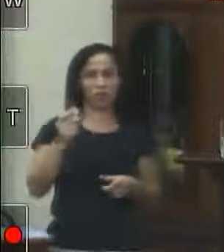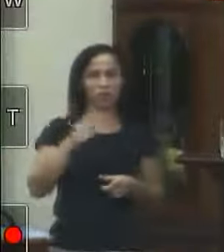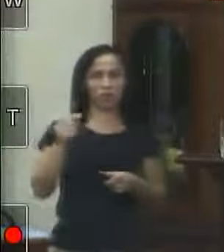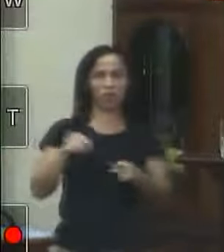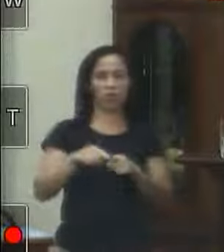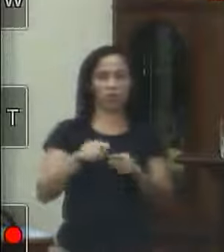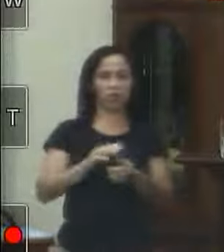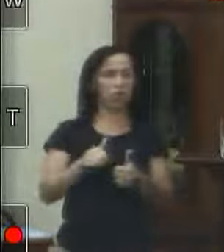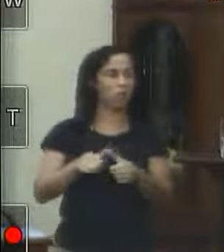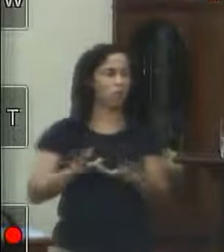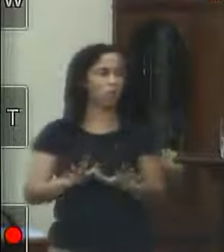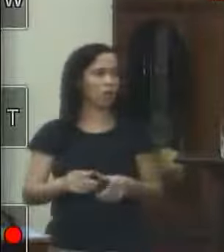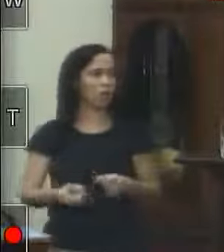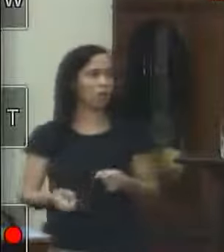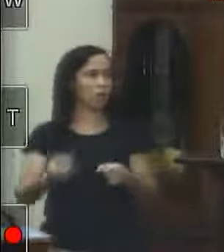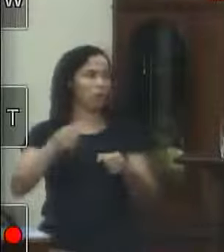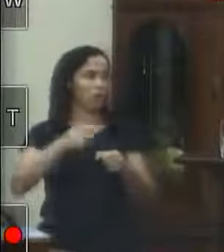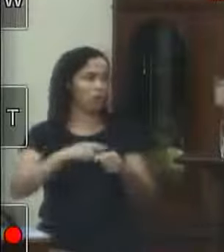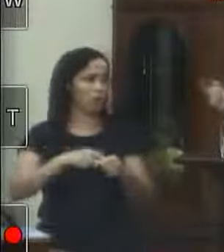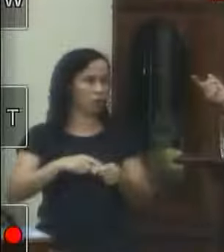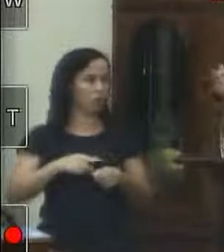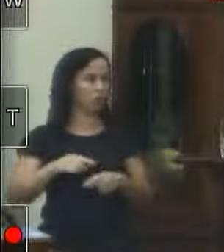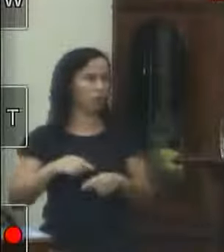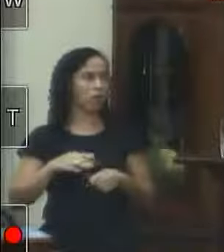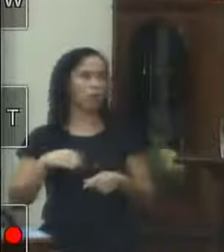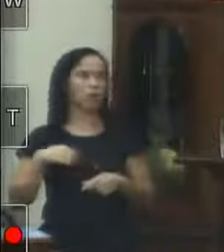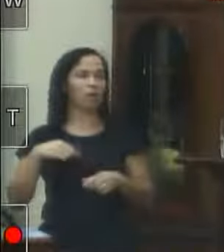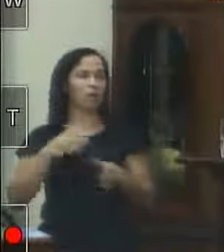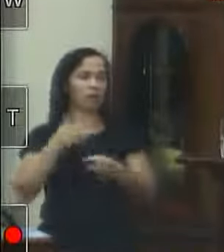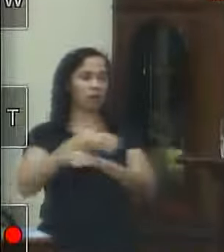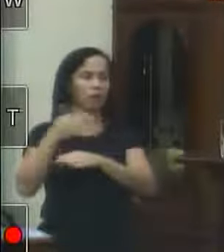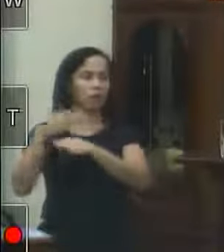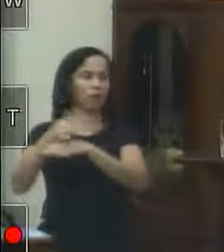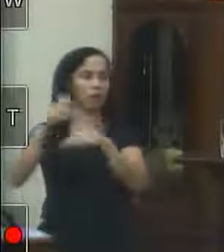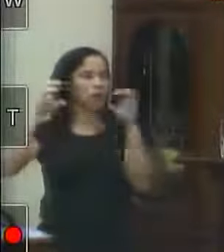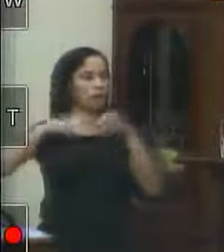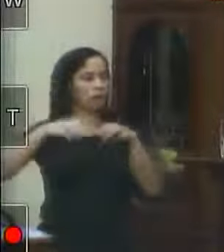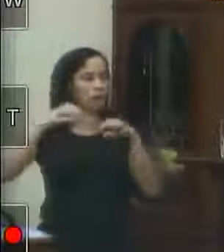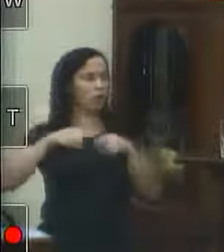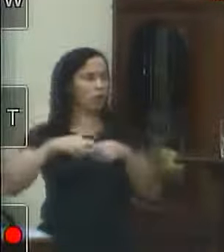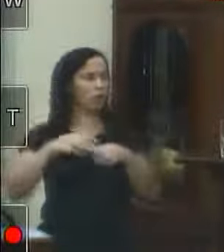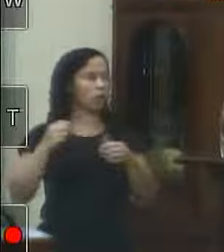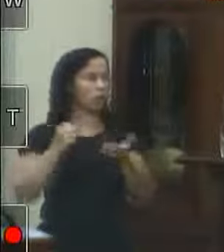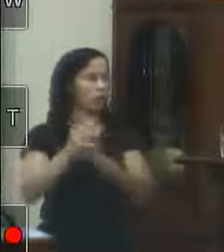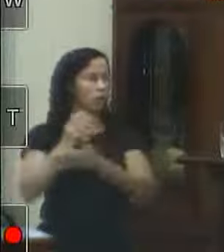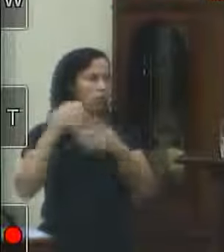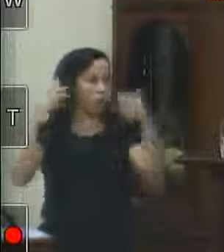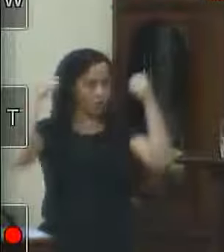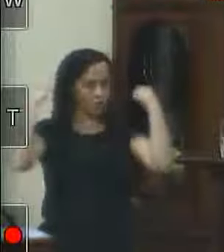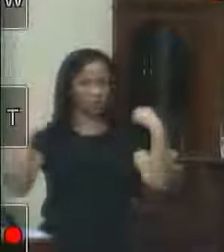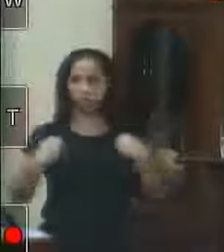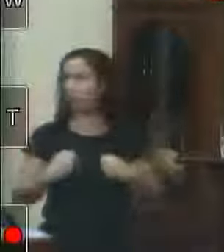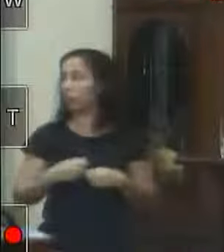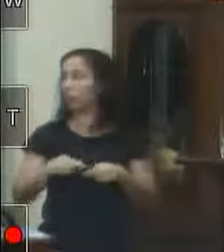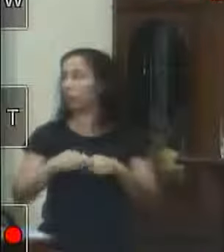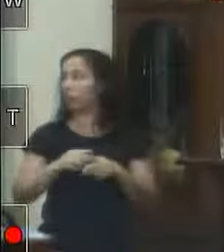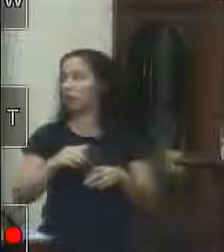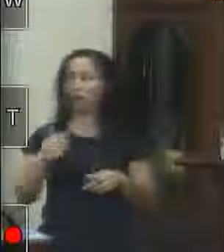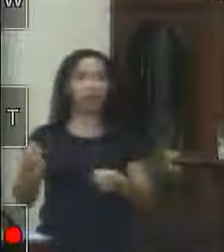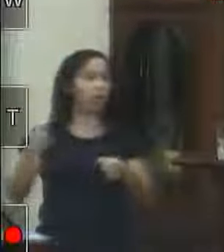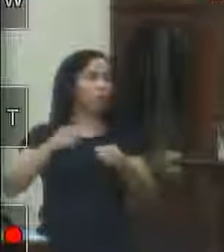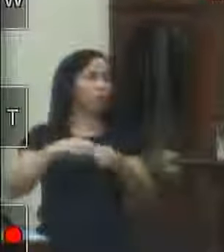aqui. E voltei no domingo, tornei rodar, estava chovendo, comprei uma capa, rodei tudo de novo e realmente não